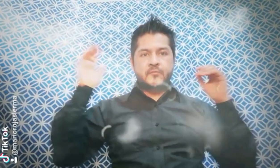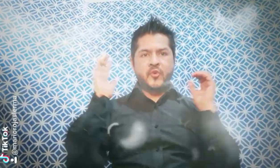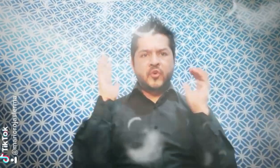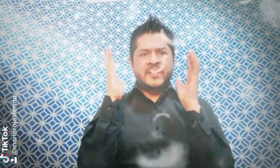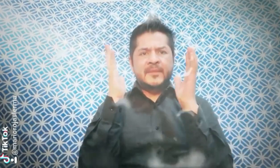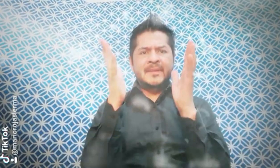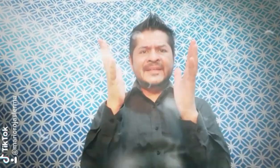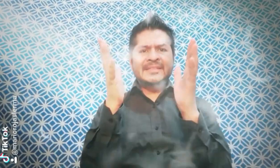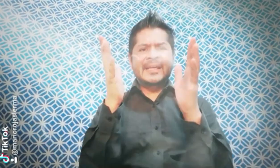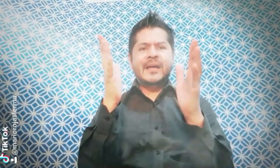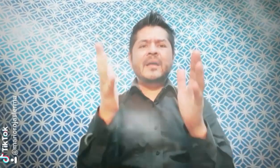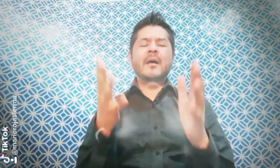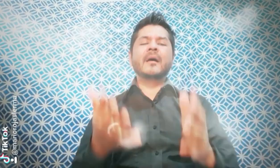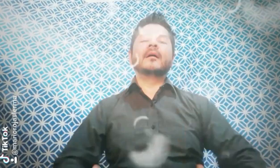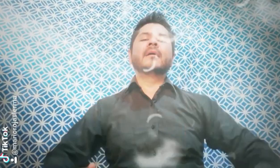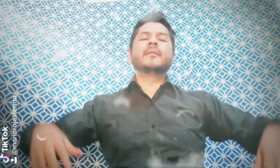voy deprisa,